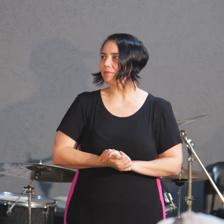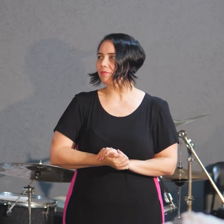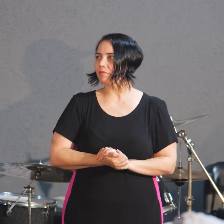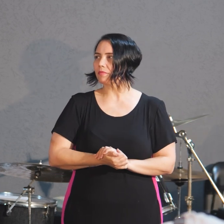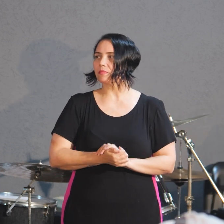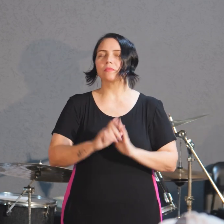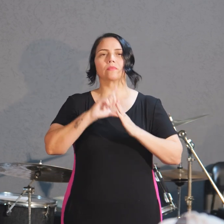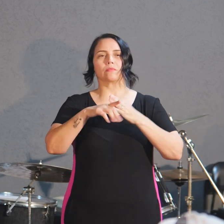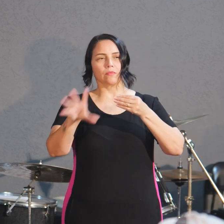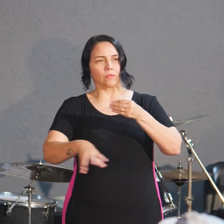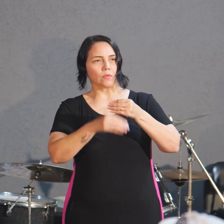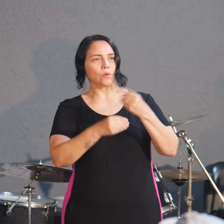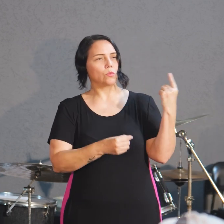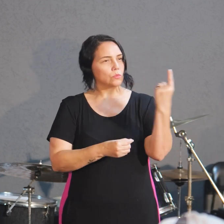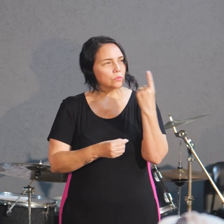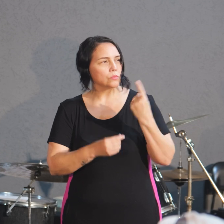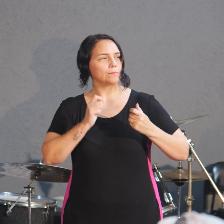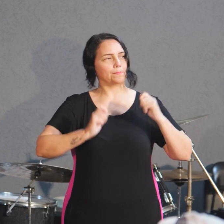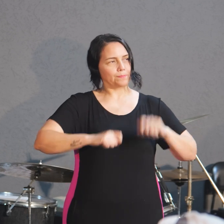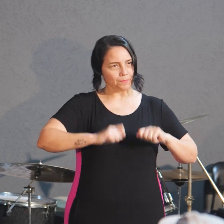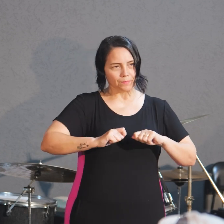uma peça, e duas peças solo de bateria.